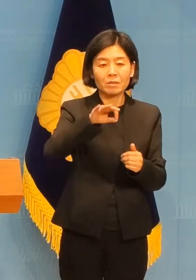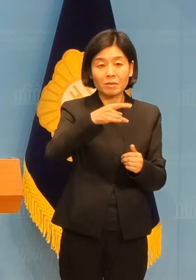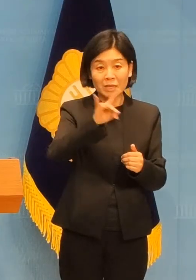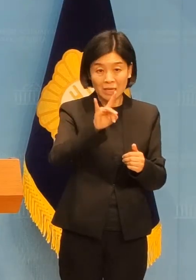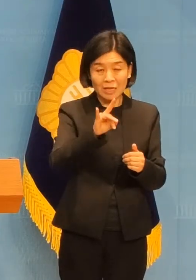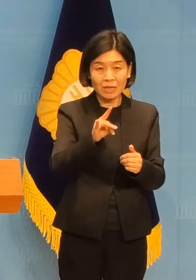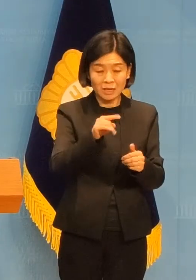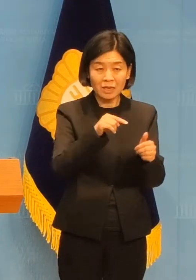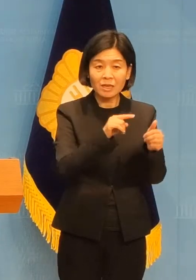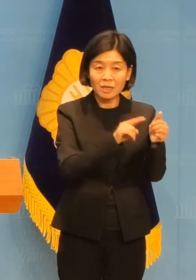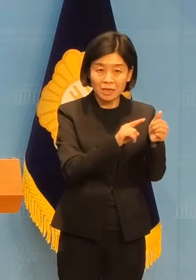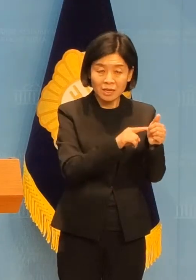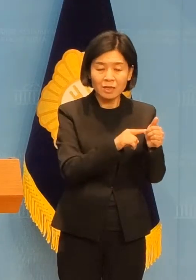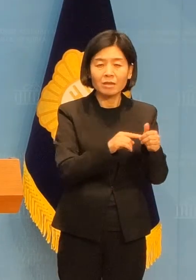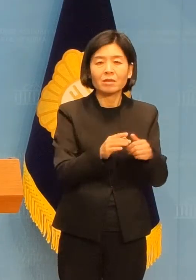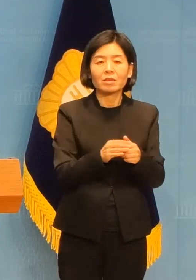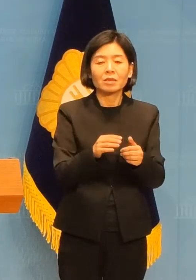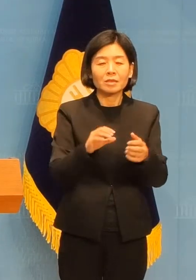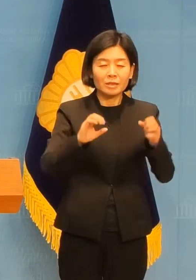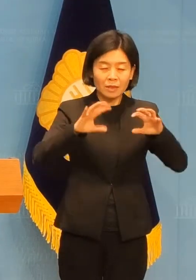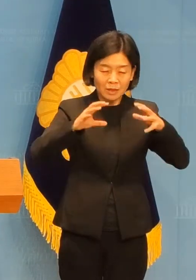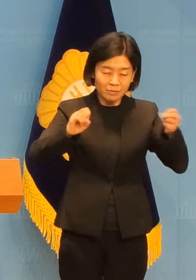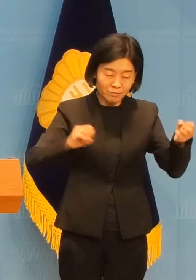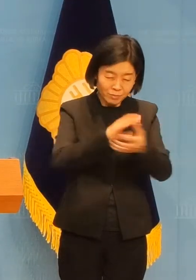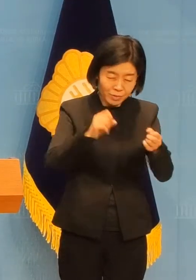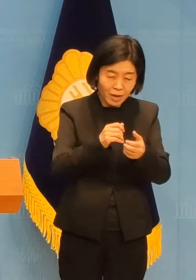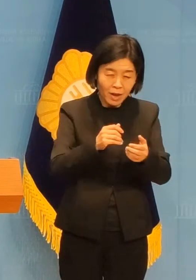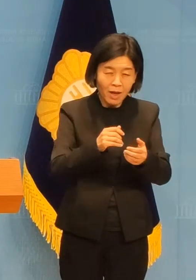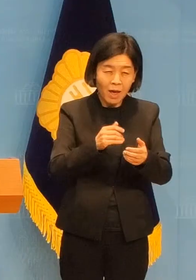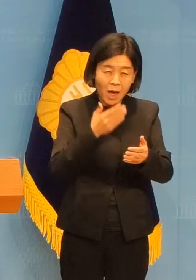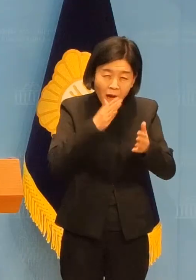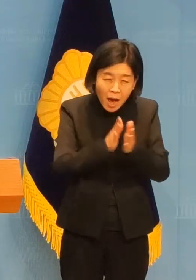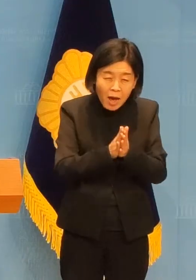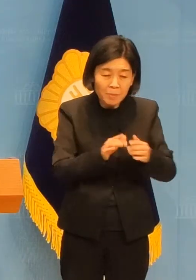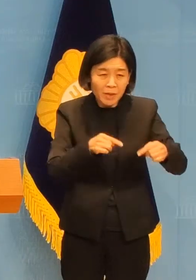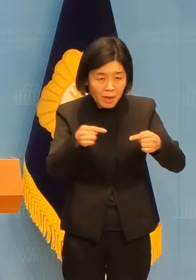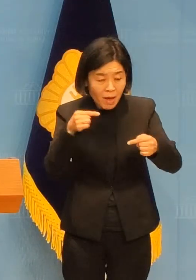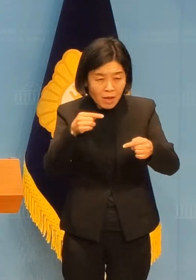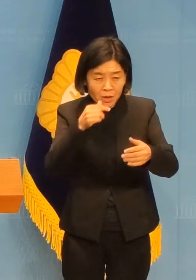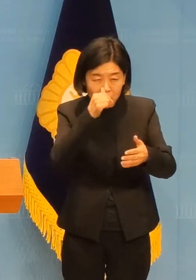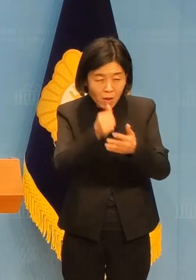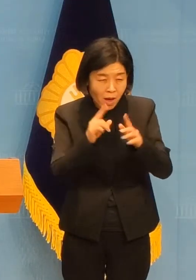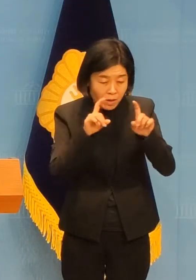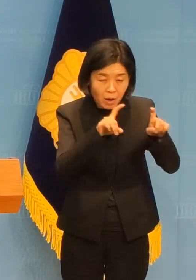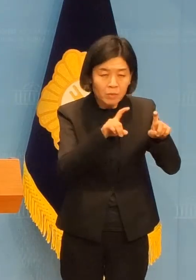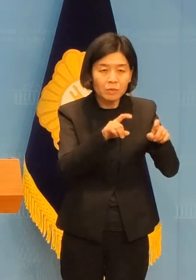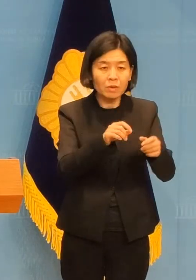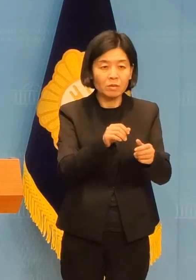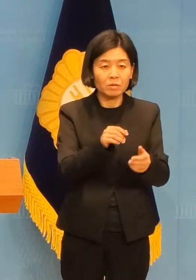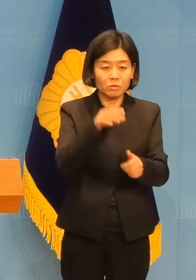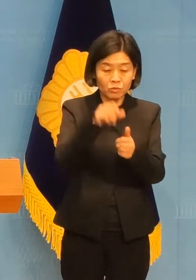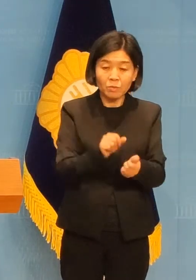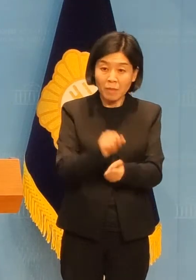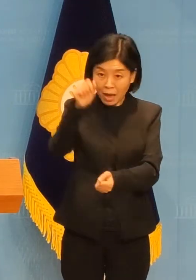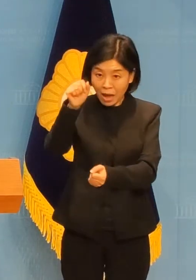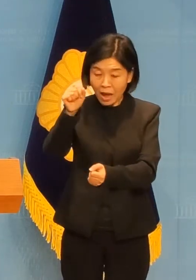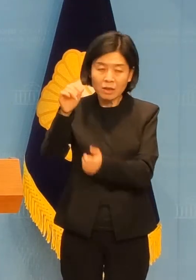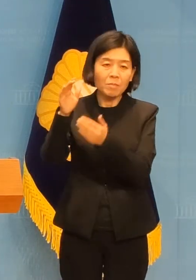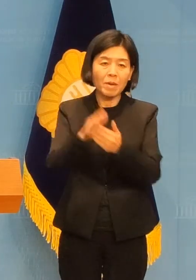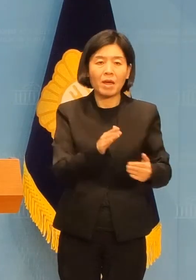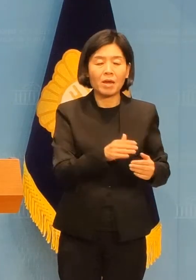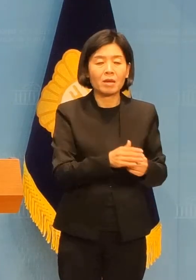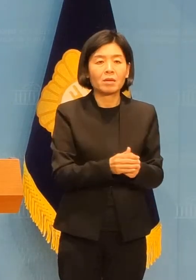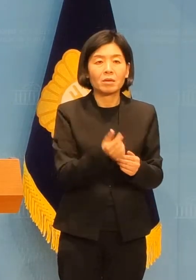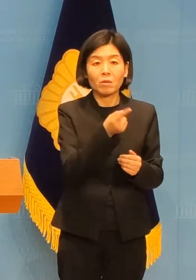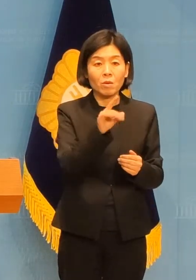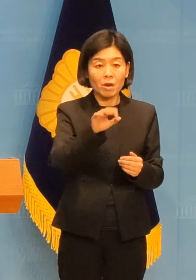가담 혐의로 구속영장이 청구됐다가 법원에서 기각됐습니다. 황교안 전 총리는 어떻게